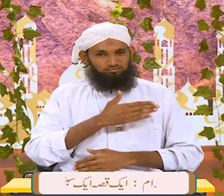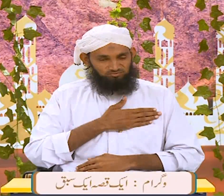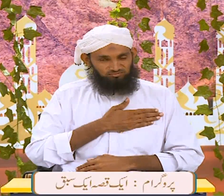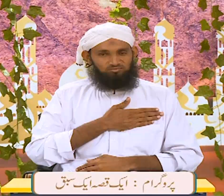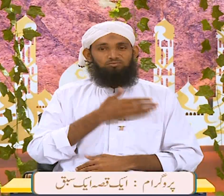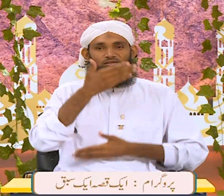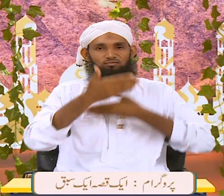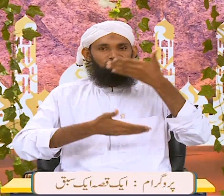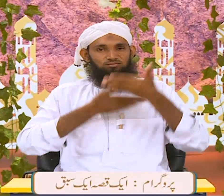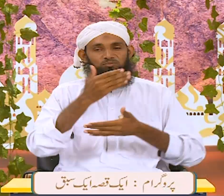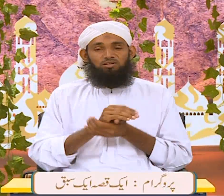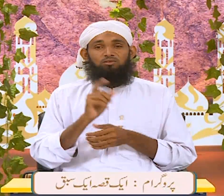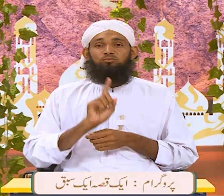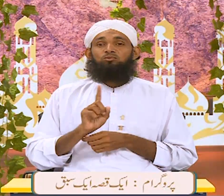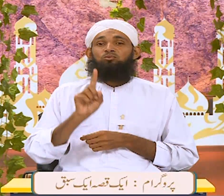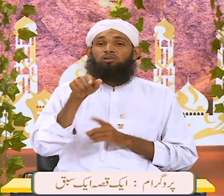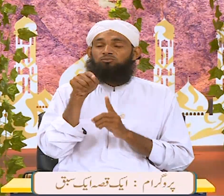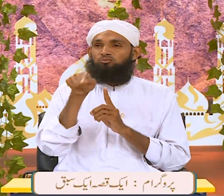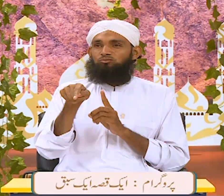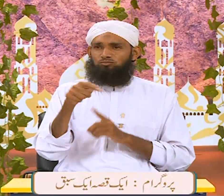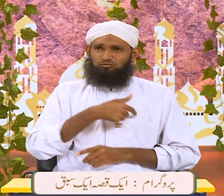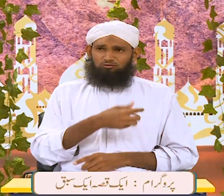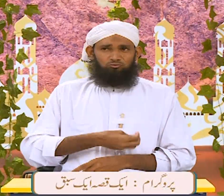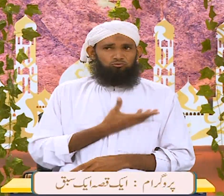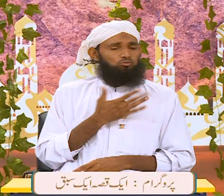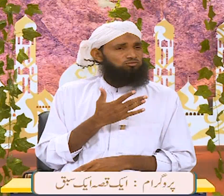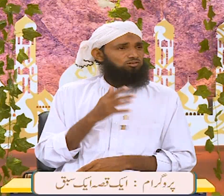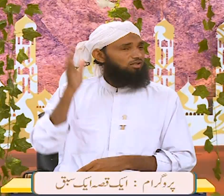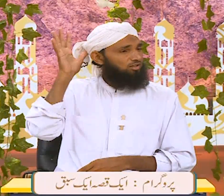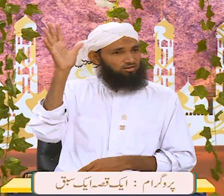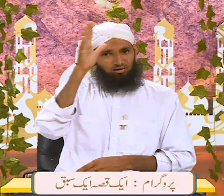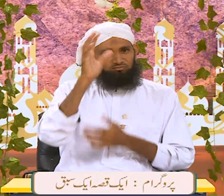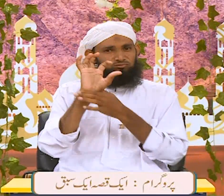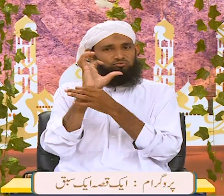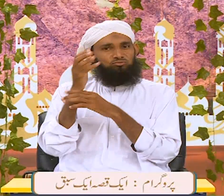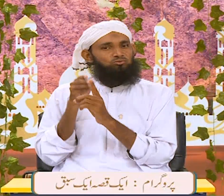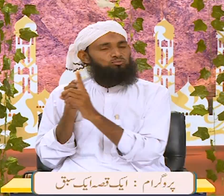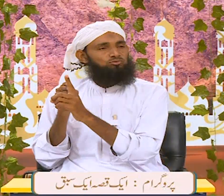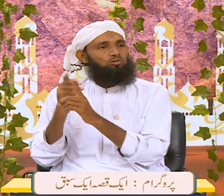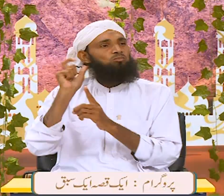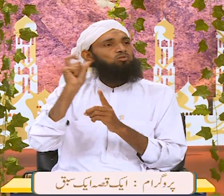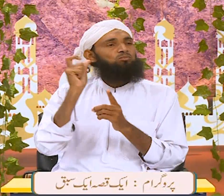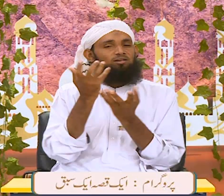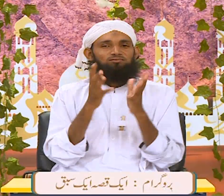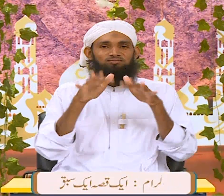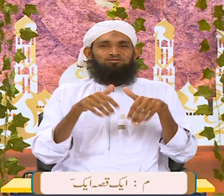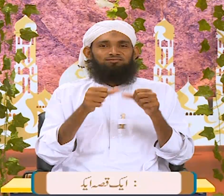وصحبہ وسلم نے فرمایا، اے عمر کیا تم اس پر راضی نہیں کہ کافروں کے لیے دنیا اور ہمارے لیے آخرت ہے؟ معلوم ہوا